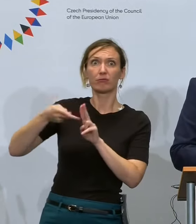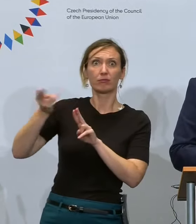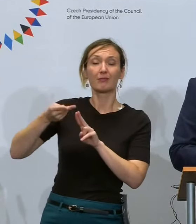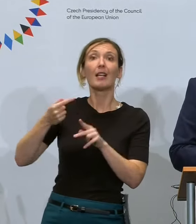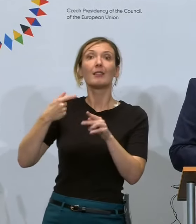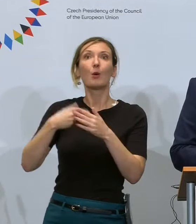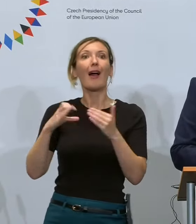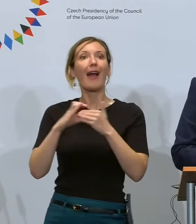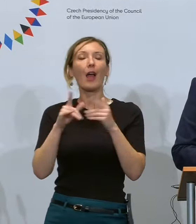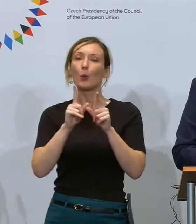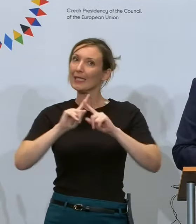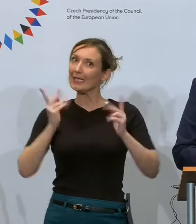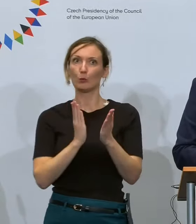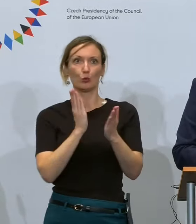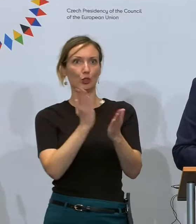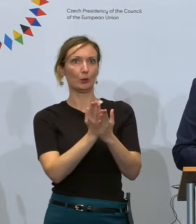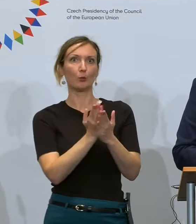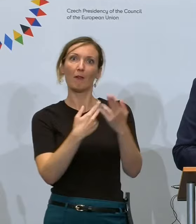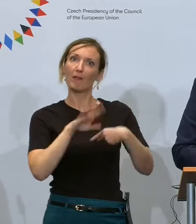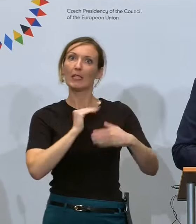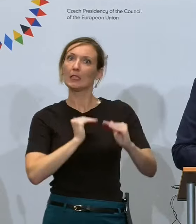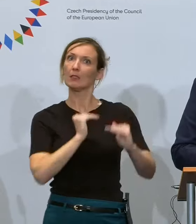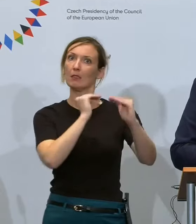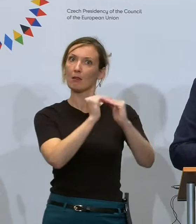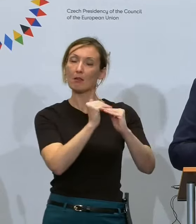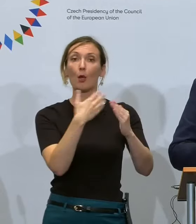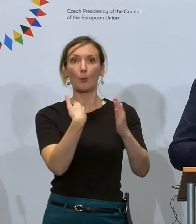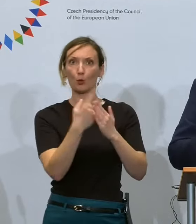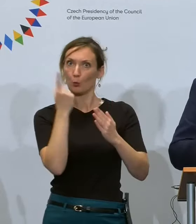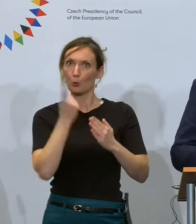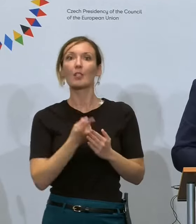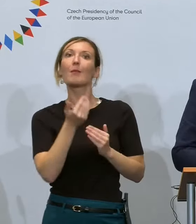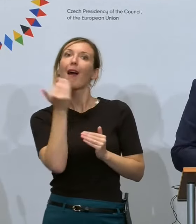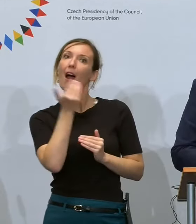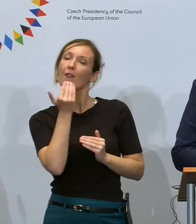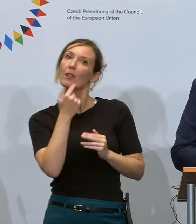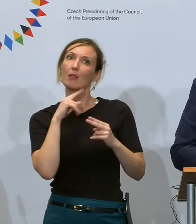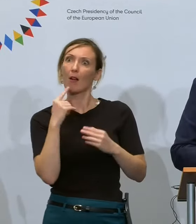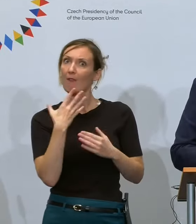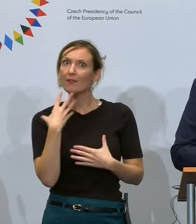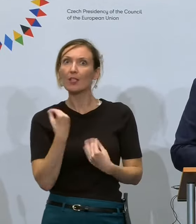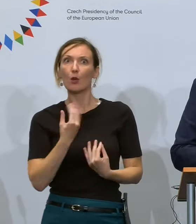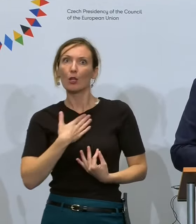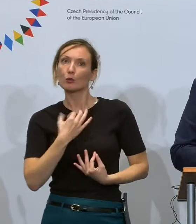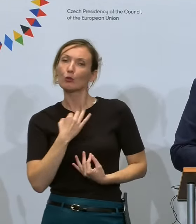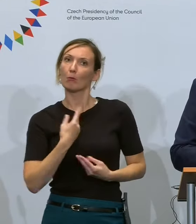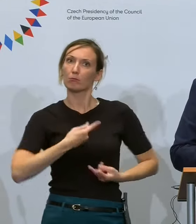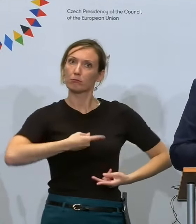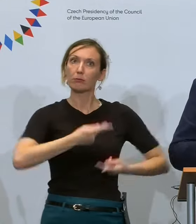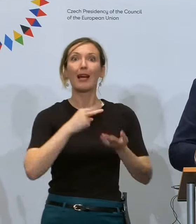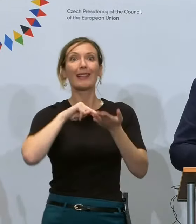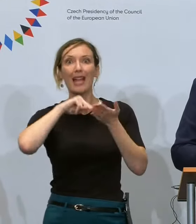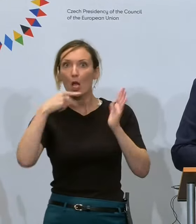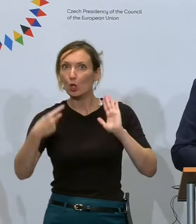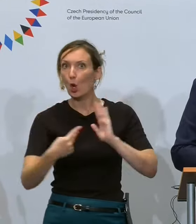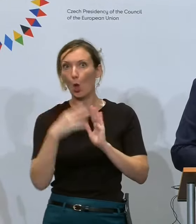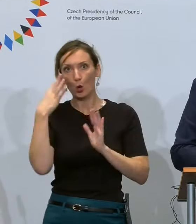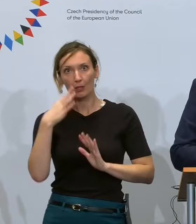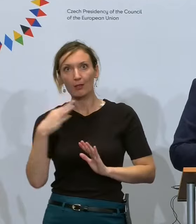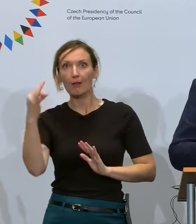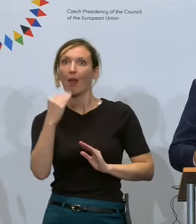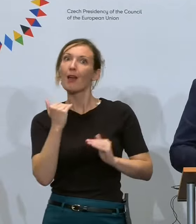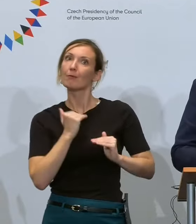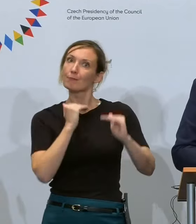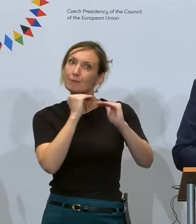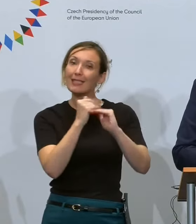zapracovat na tom, abychom se dokázali prodat. Máme výhodu v technologiích, máme výhodu v tom, že